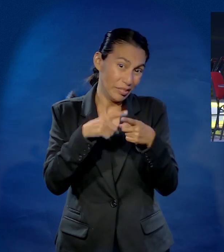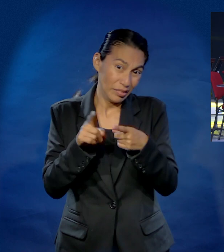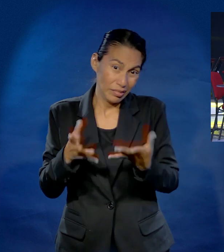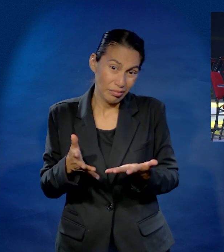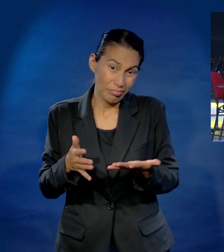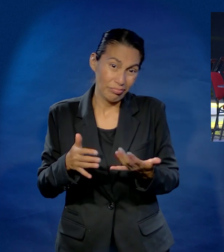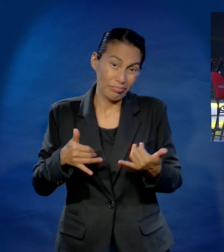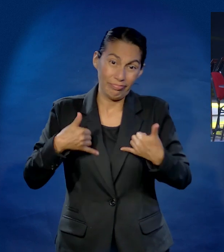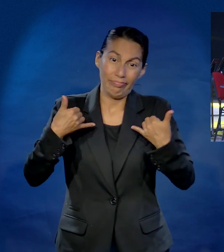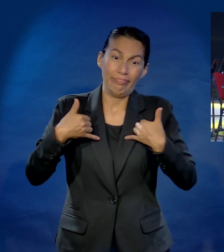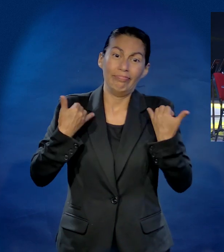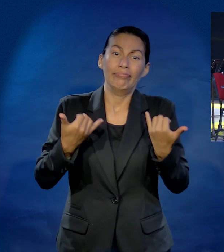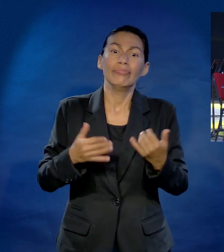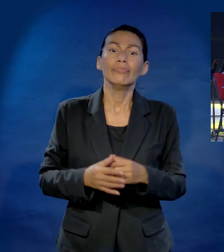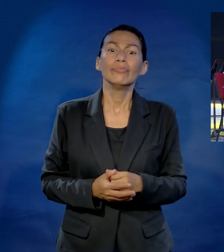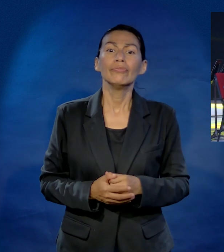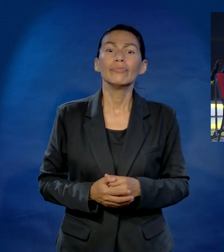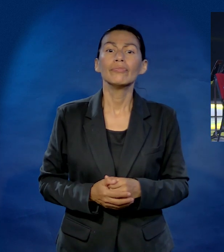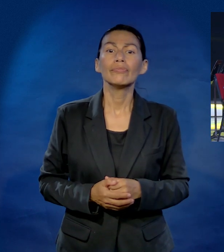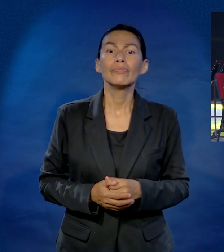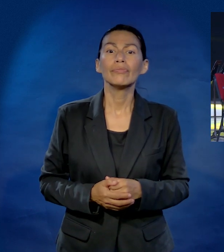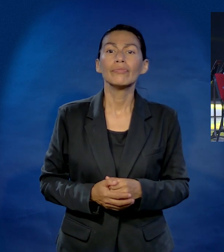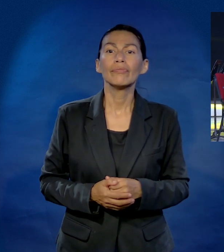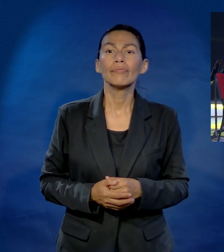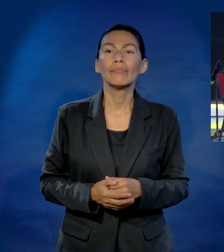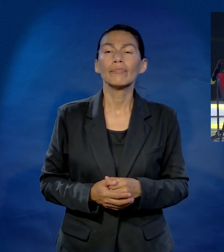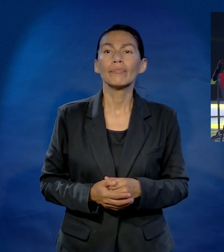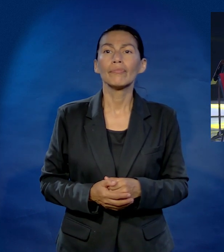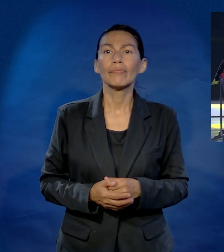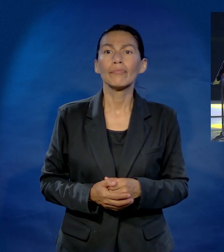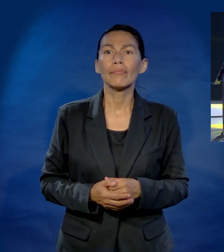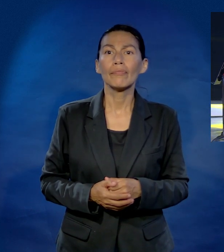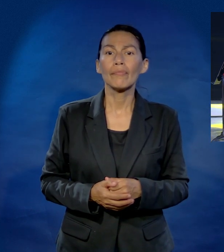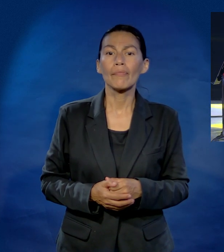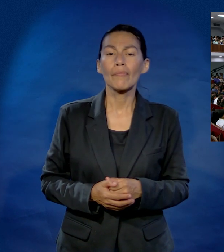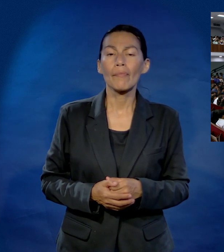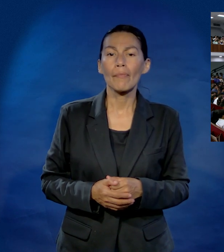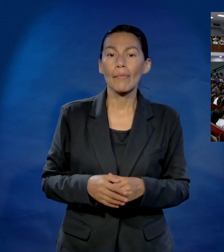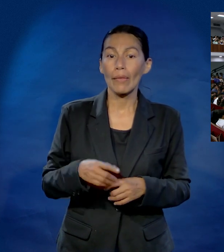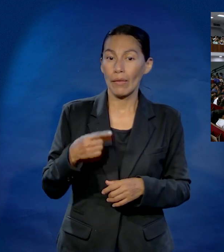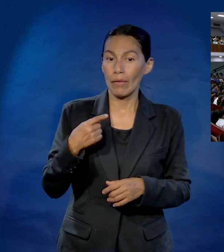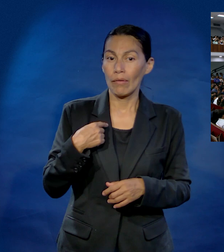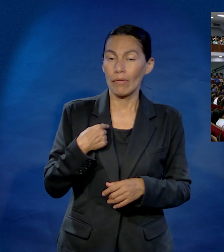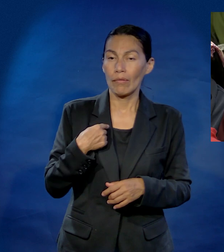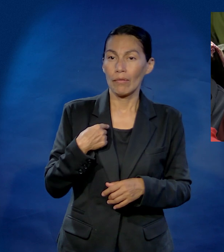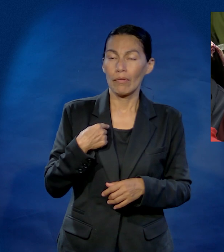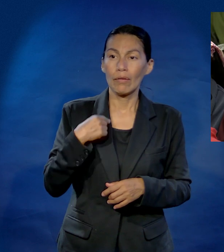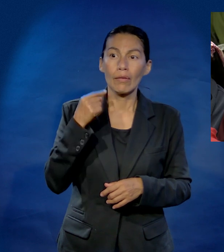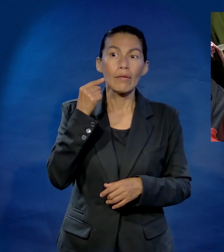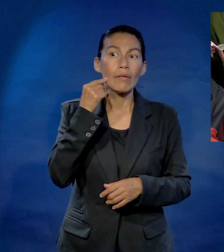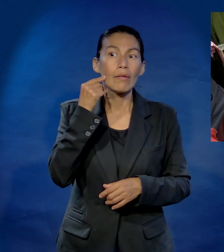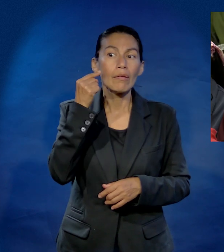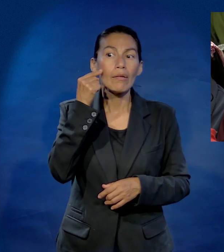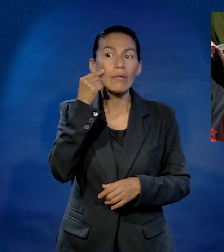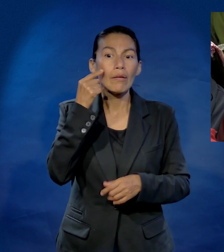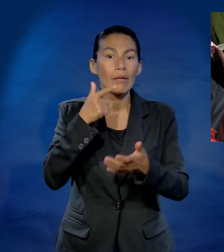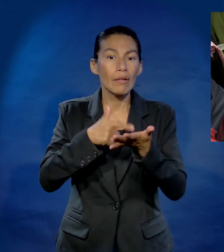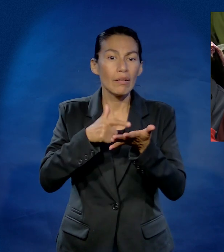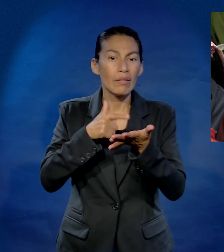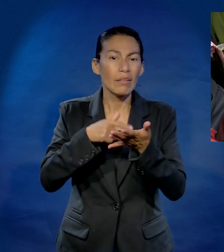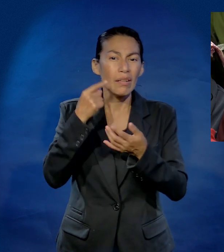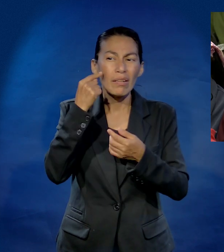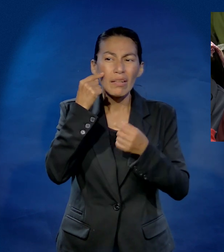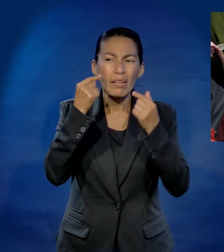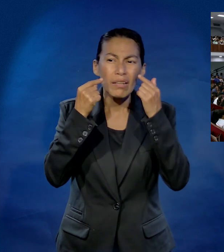humor, no sabes si estás contento, triste, angustiado, no, les ha pasado, ¿verdad? Adolescencia. Una